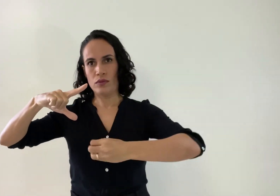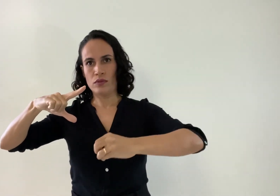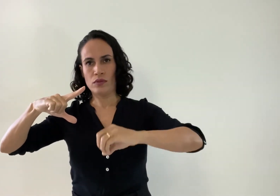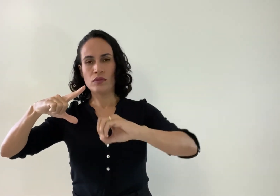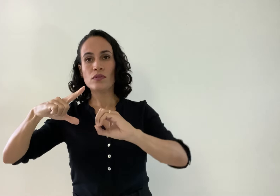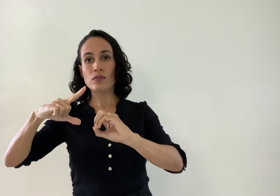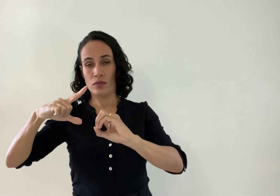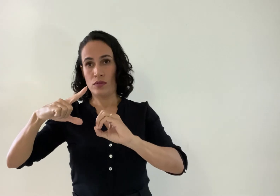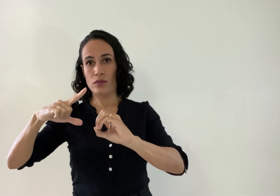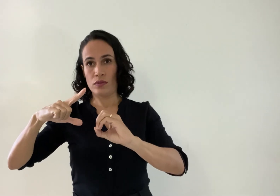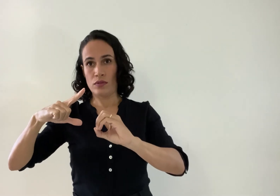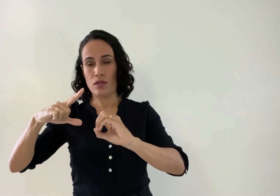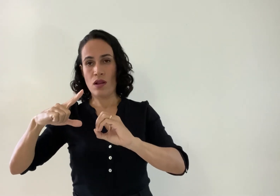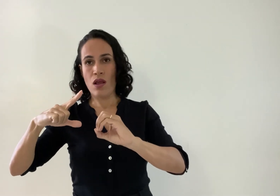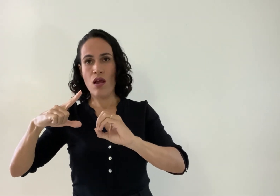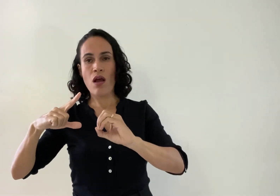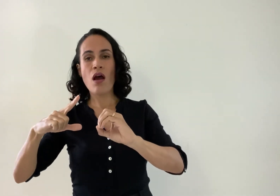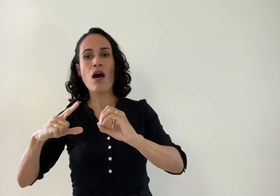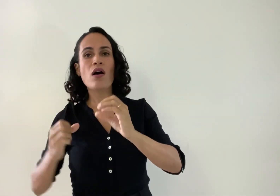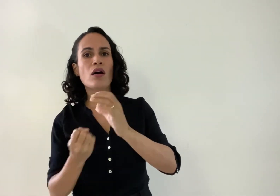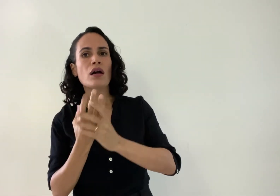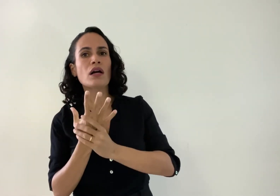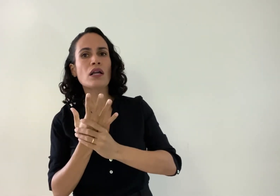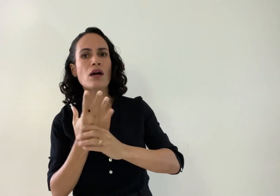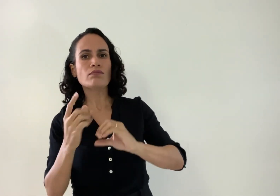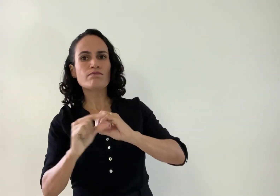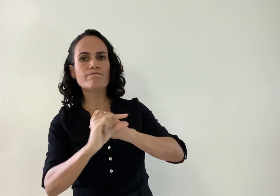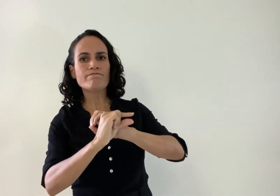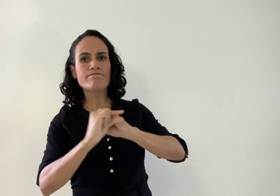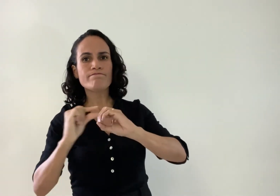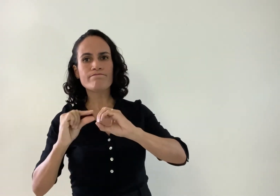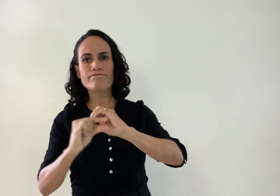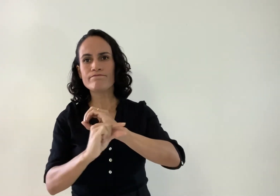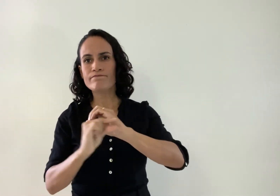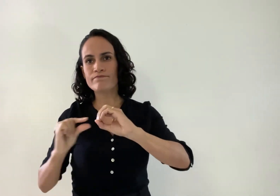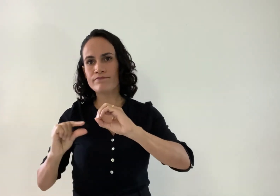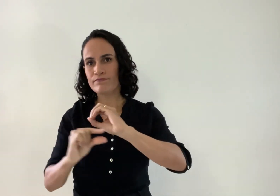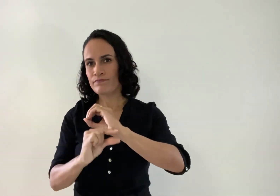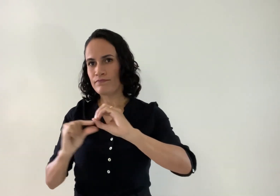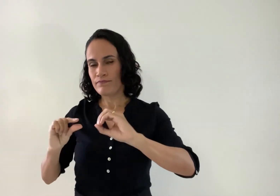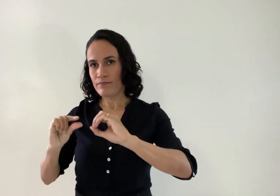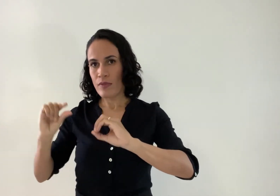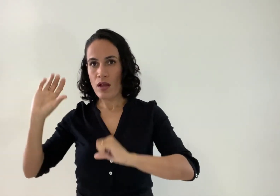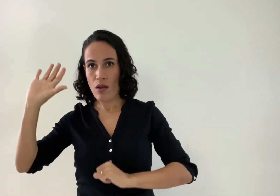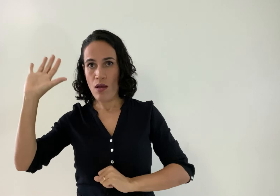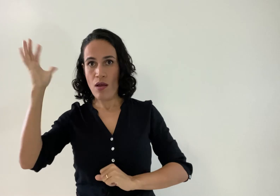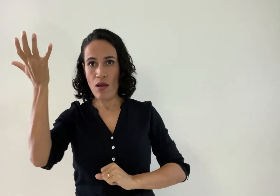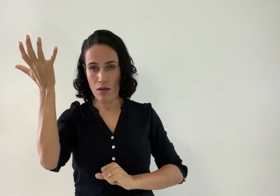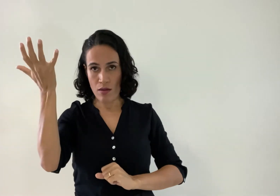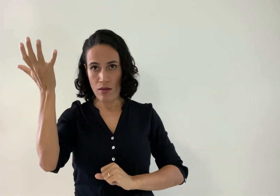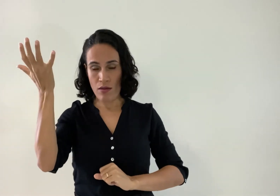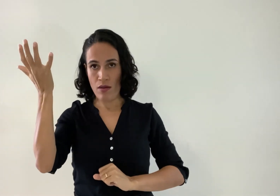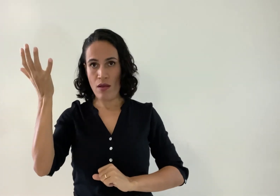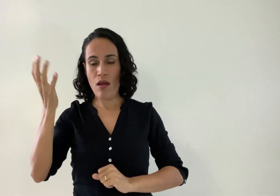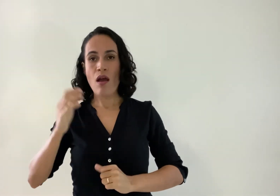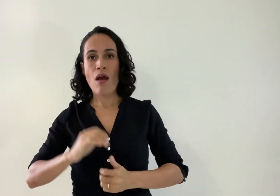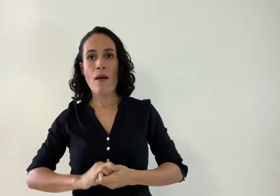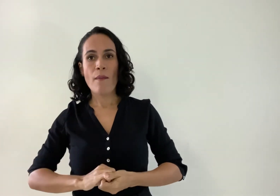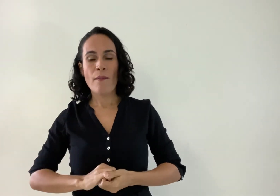zonas térmicas da Terra. Isso é um papo muito interessante que a gente precisa ter certeza de como a gente tem esses raios incidindo na Terra